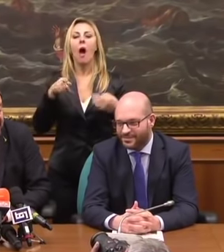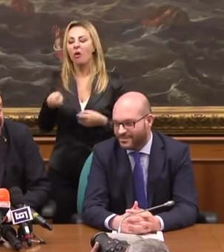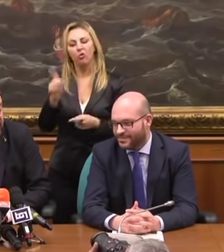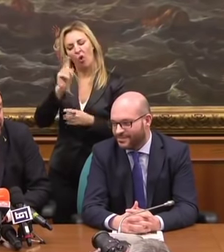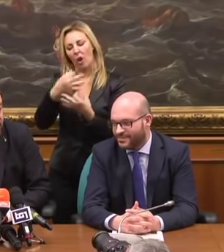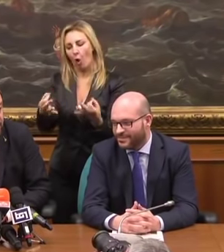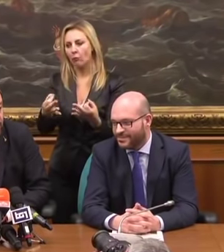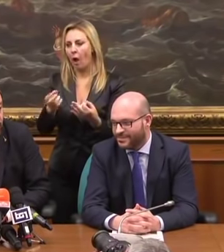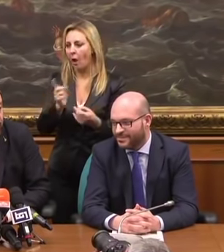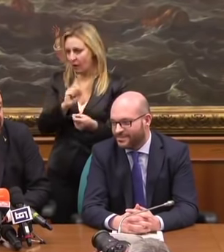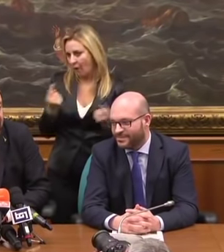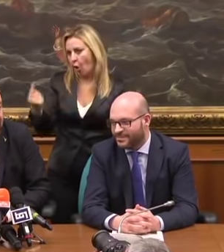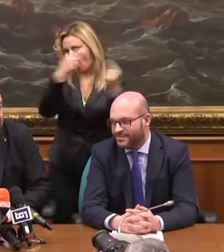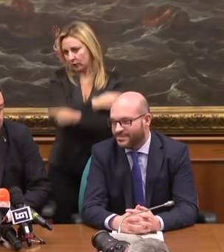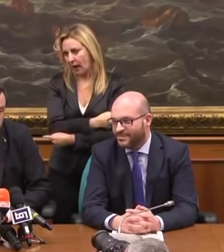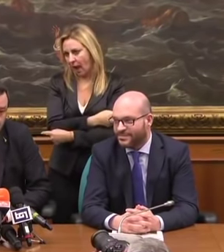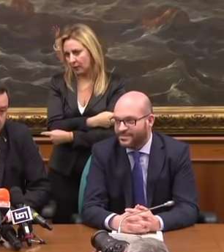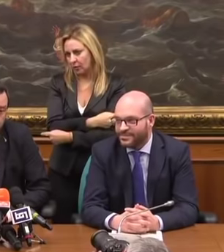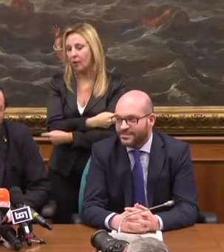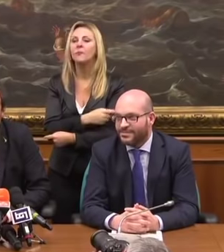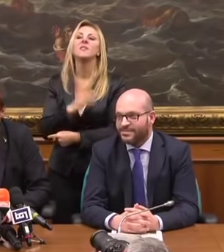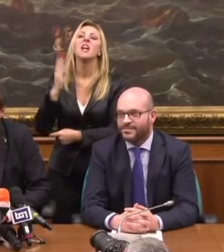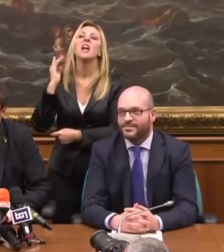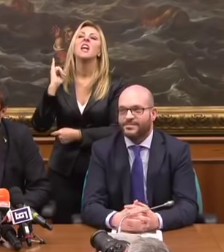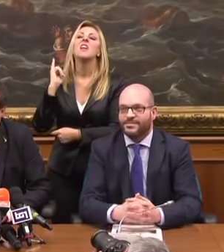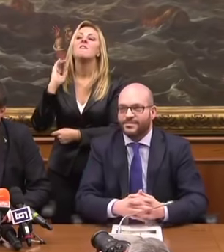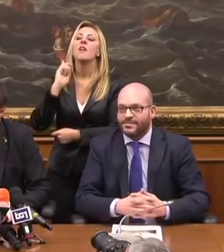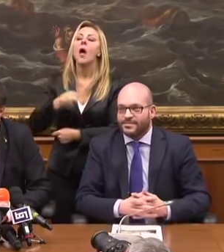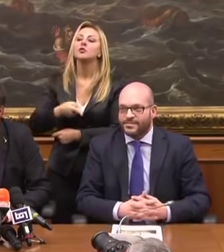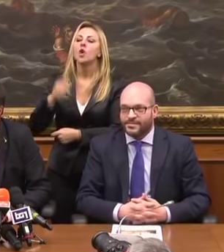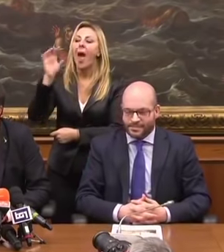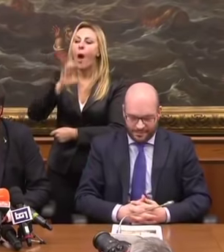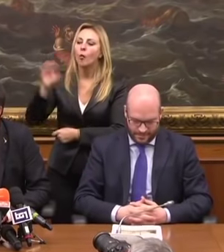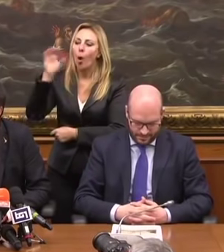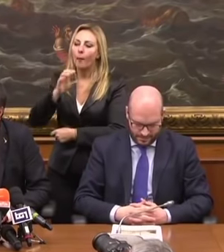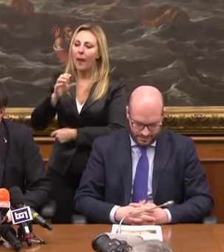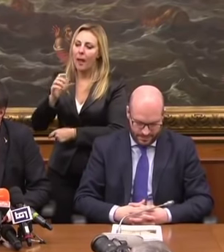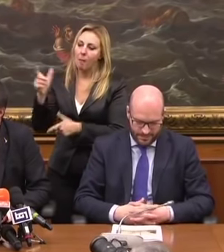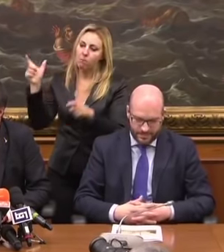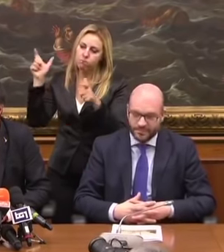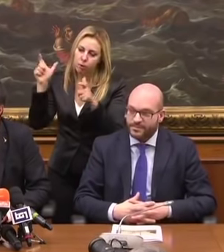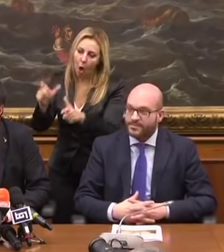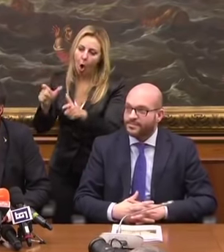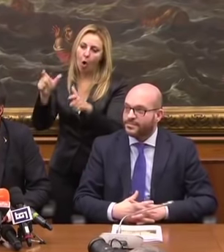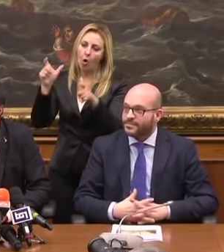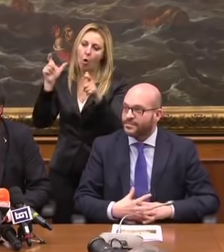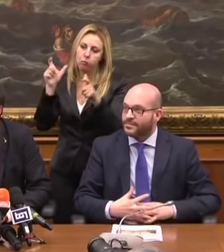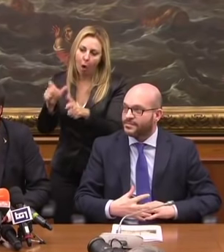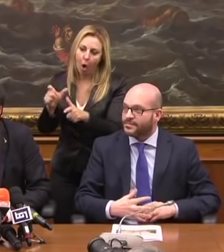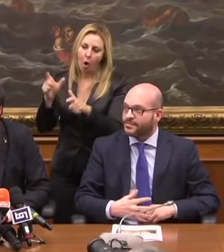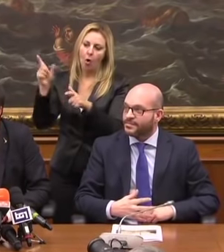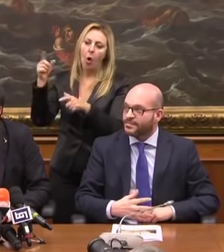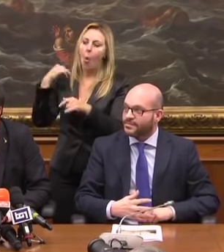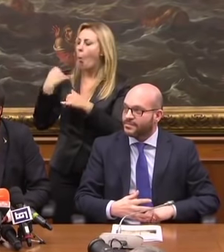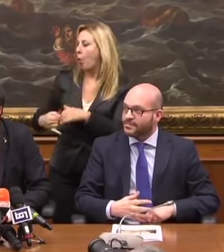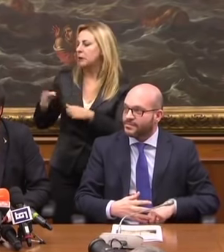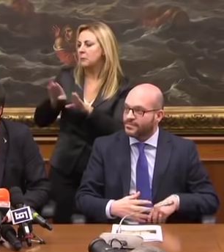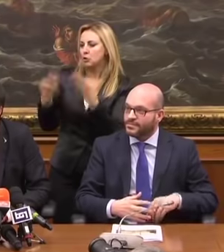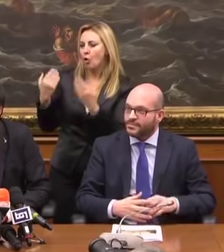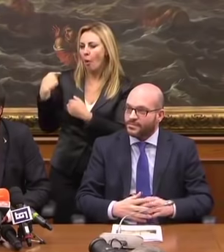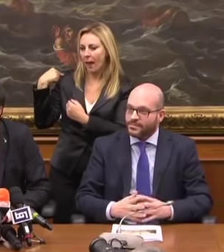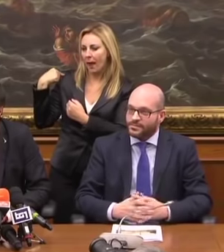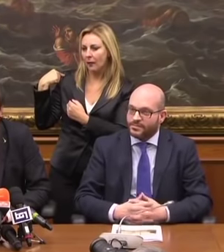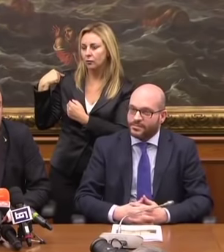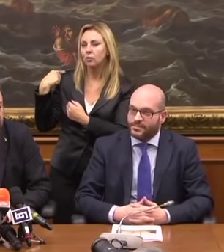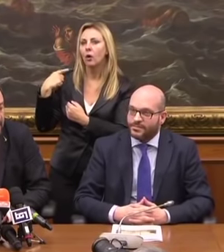Fra tante infrazioni europee su cui ci stanno fasciando la testa, le ultime che ho scoperto, in cui rischiamo